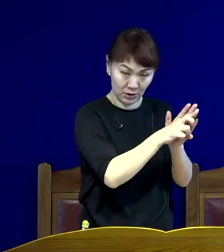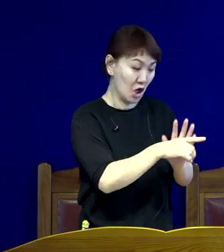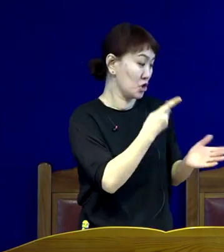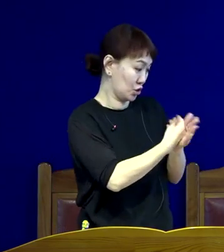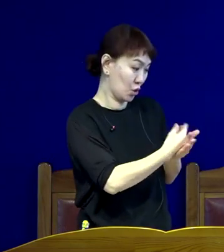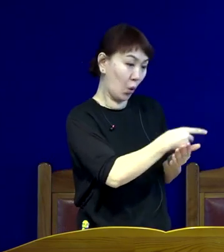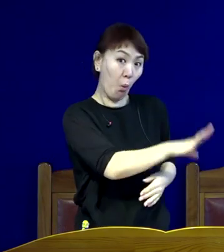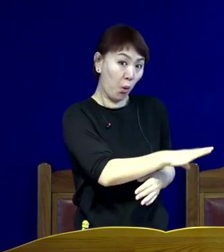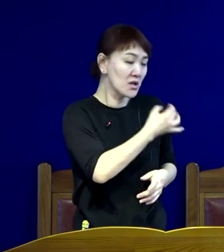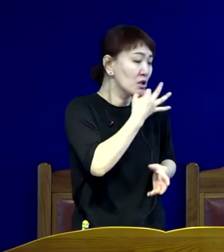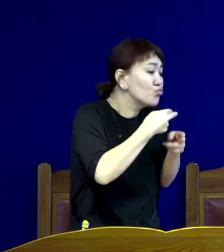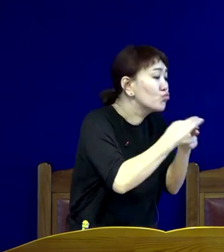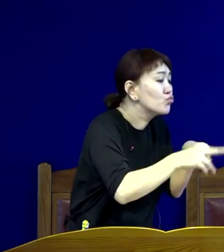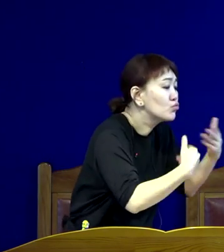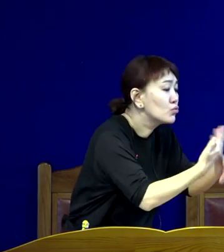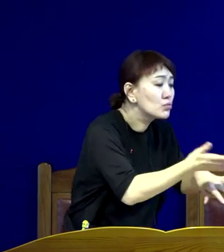Тэгэхээр